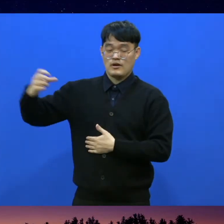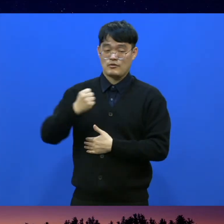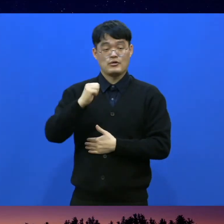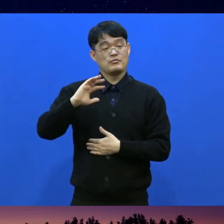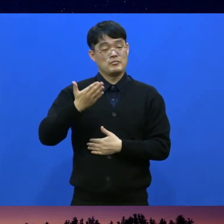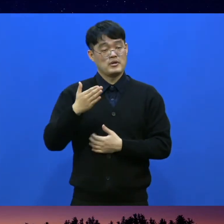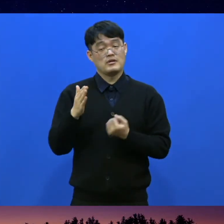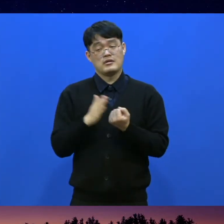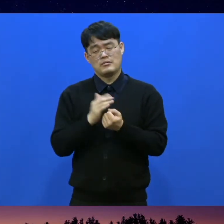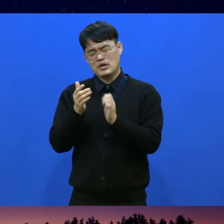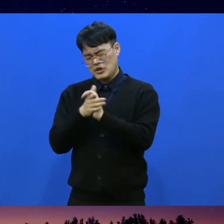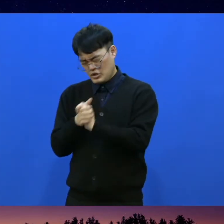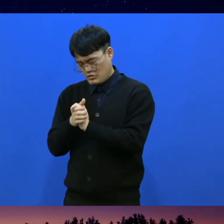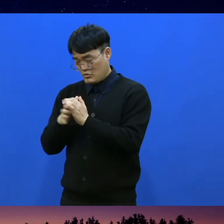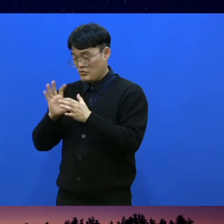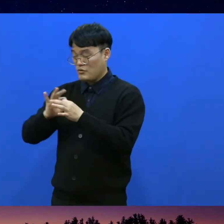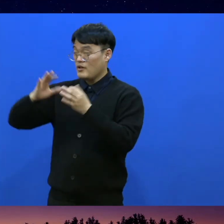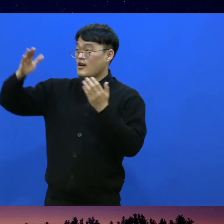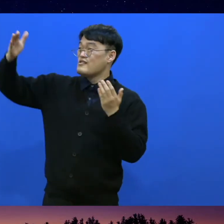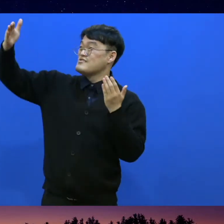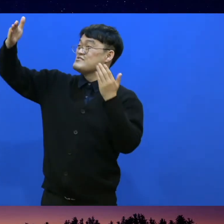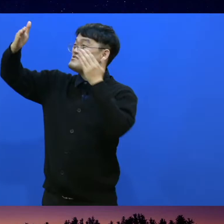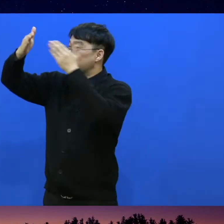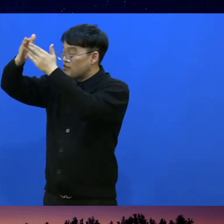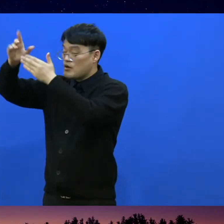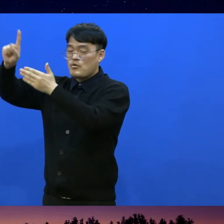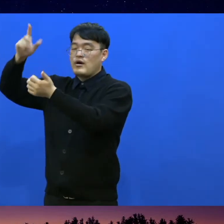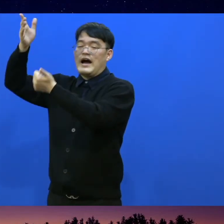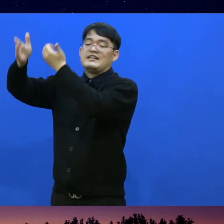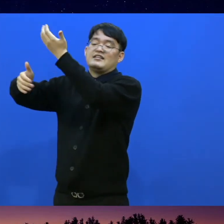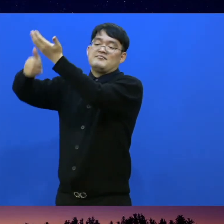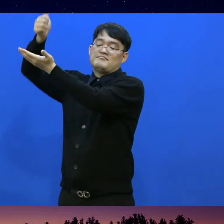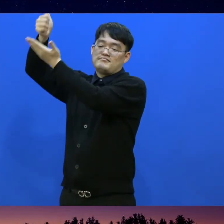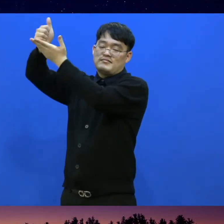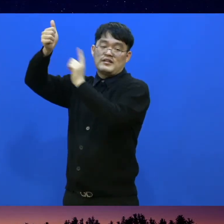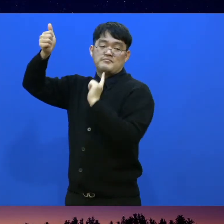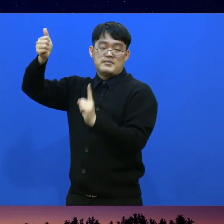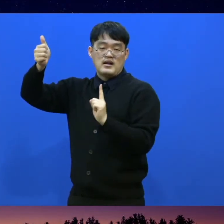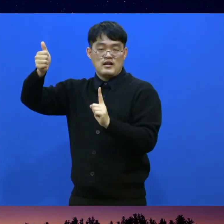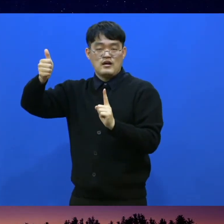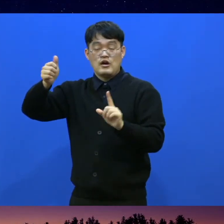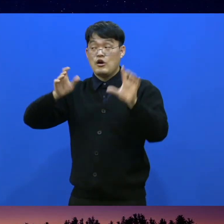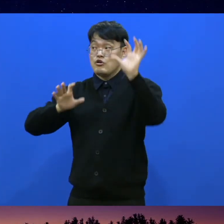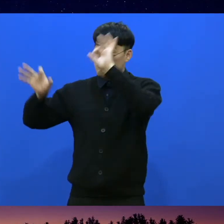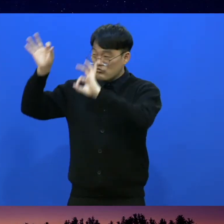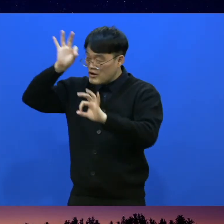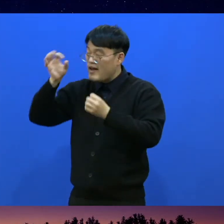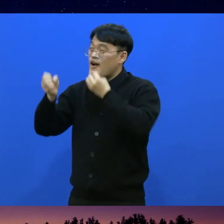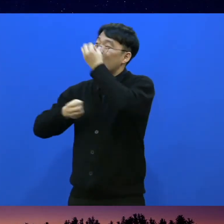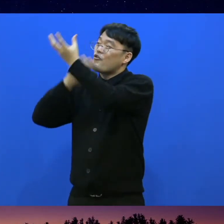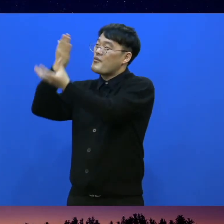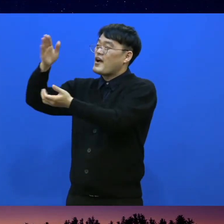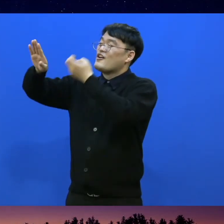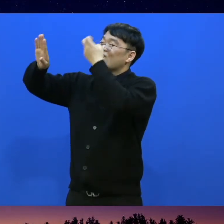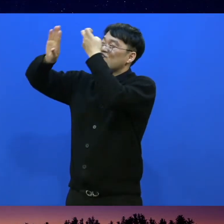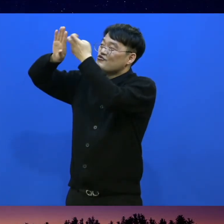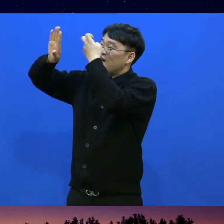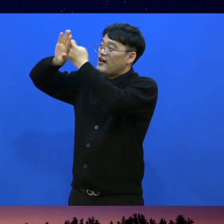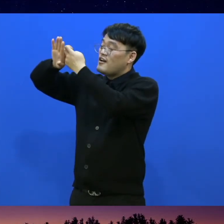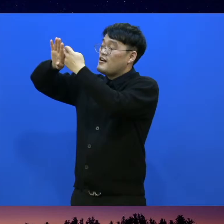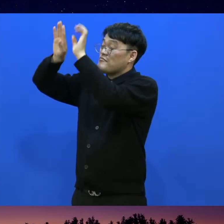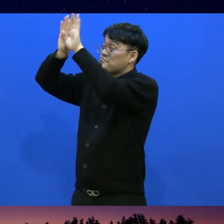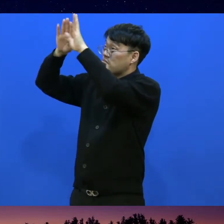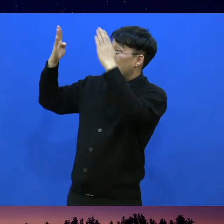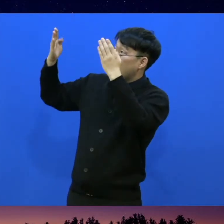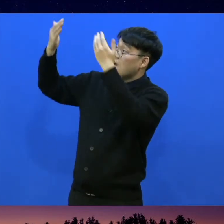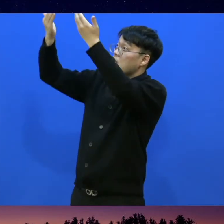그러므로 기도를 통해서 우리가 도달해야 될 세계는 다름 아닌 하나님이에요. 하나님. 그러니까 구하라, 찾으라, 두드리라. 기도의 원론적인